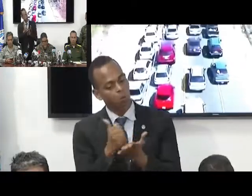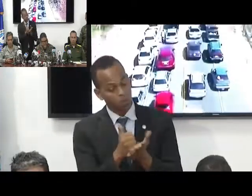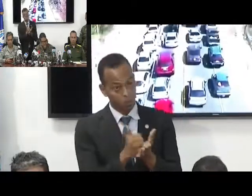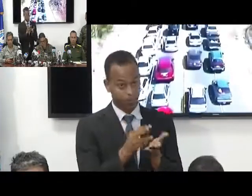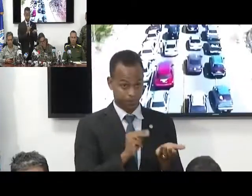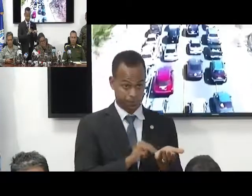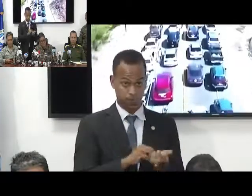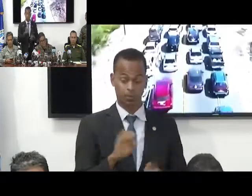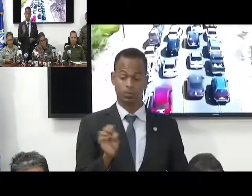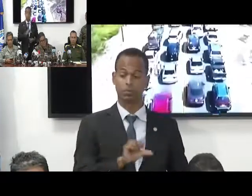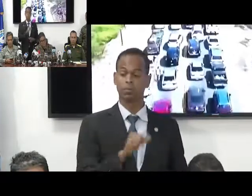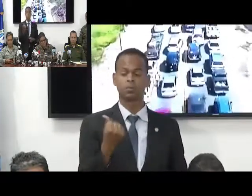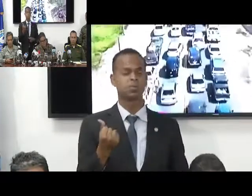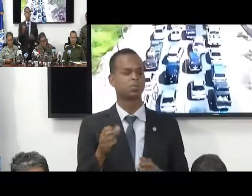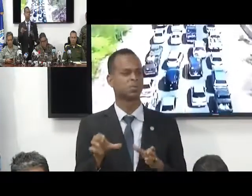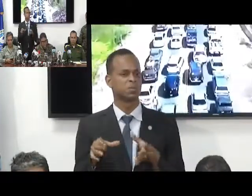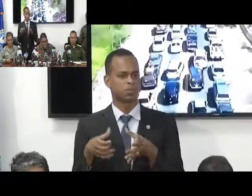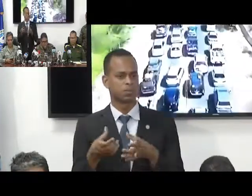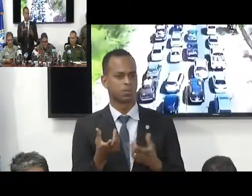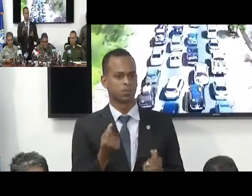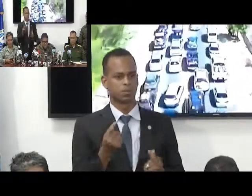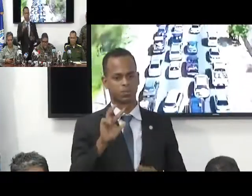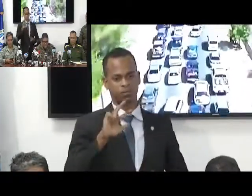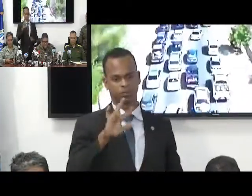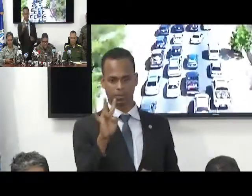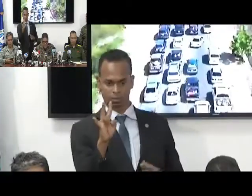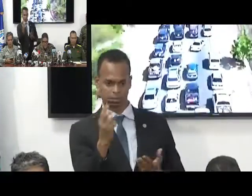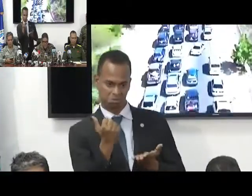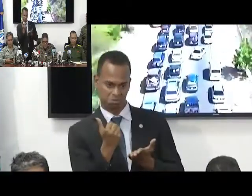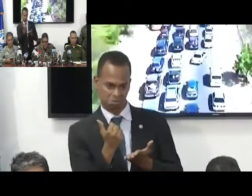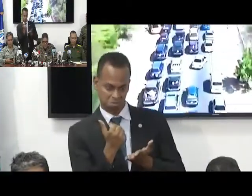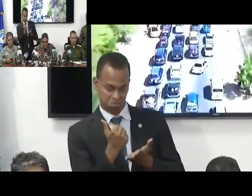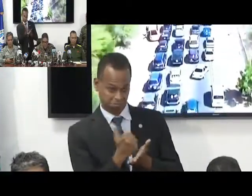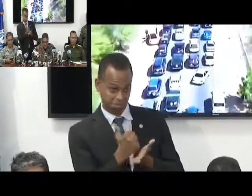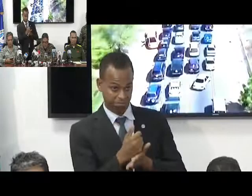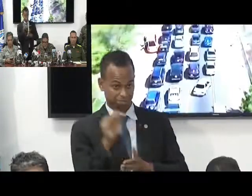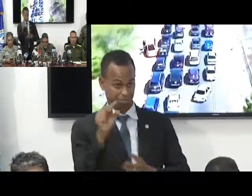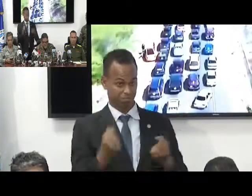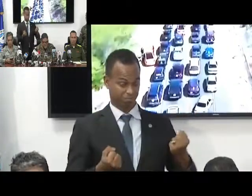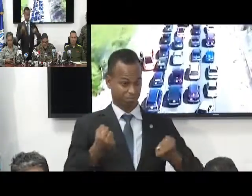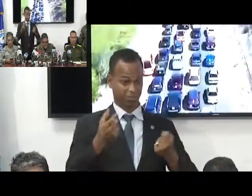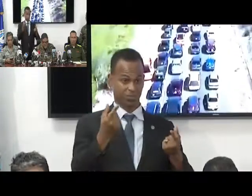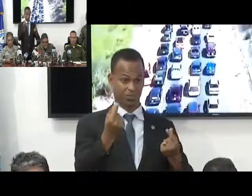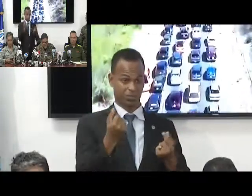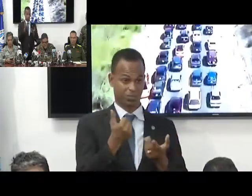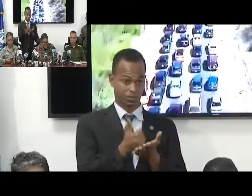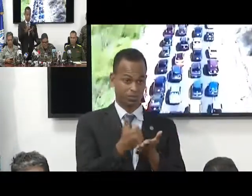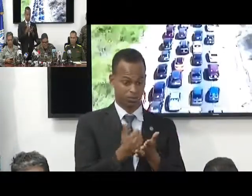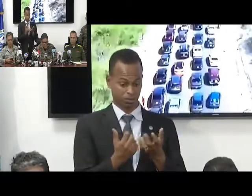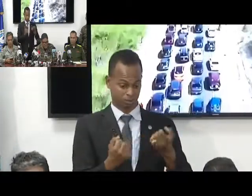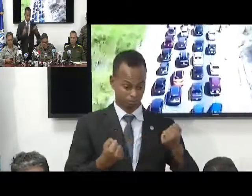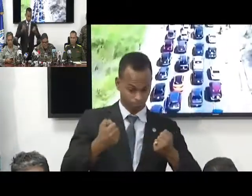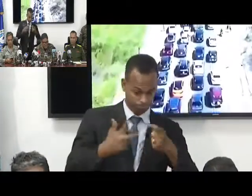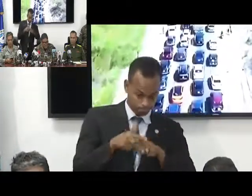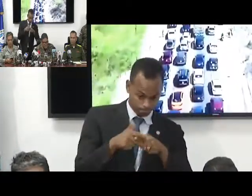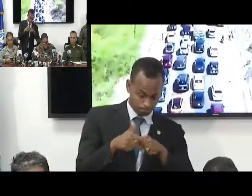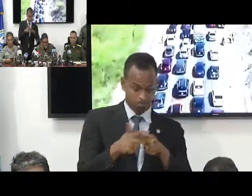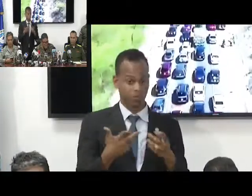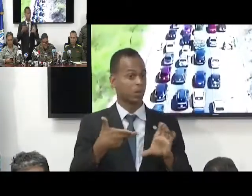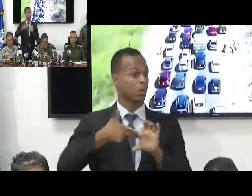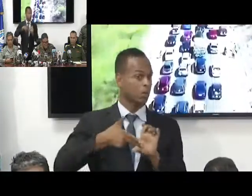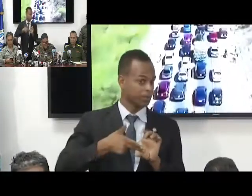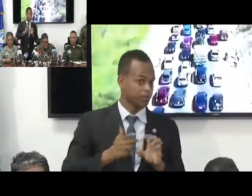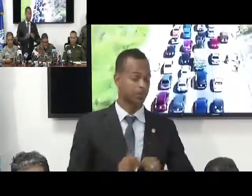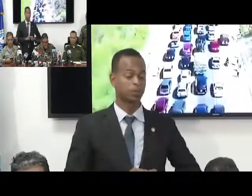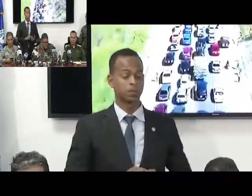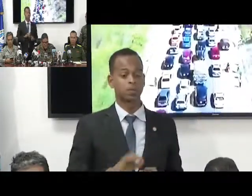Asistencia Universal realizó 37 asistencias a conductores consistentes en asistencias mecánicas, remolques y combustibles.